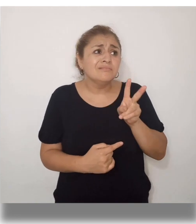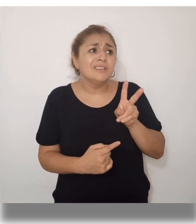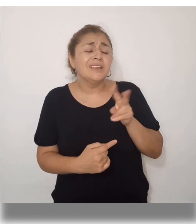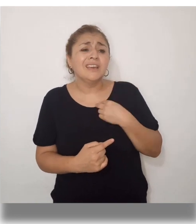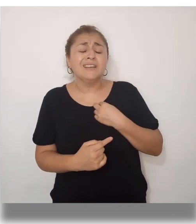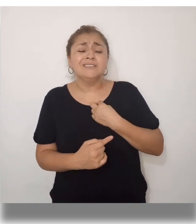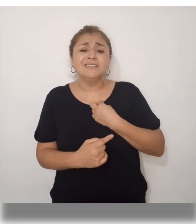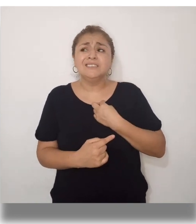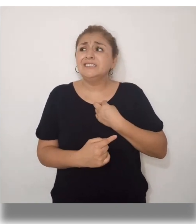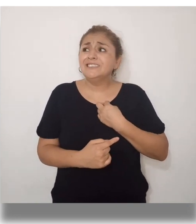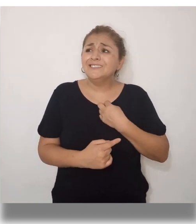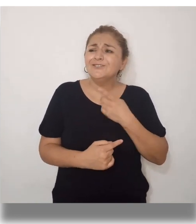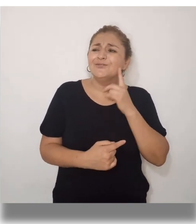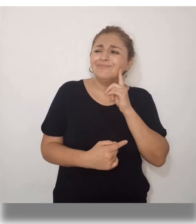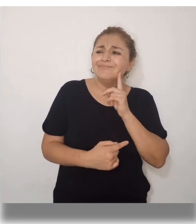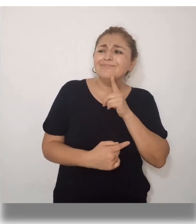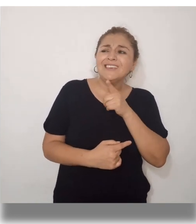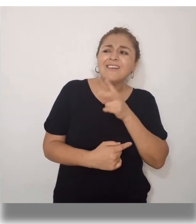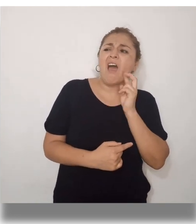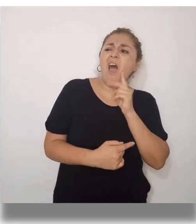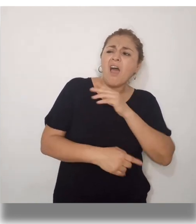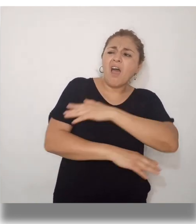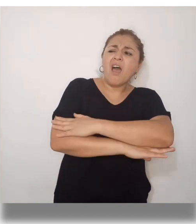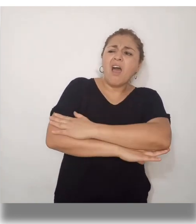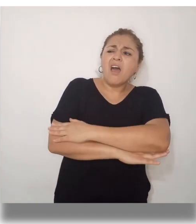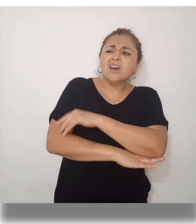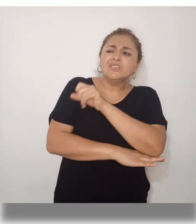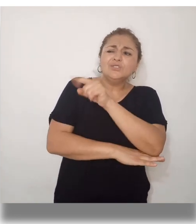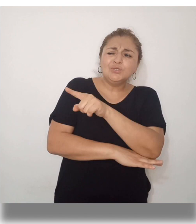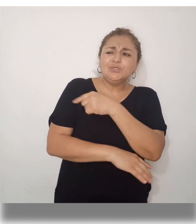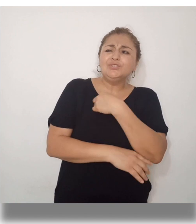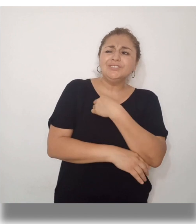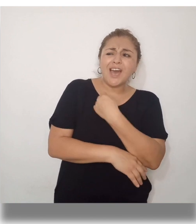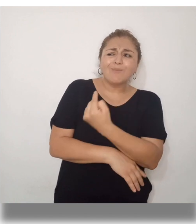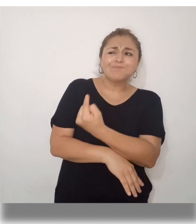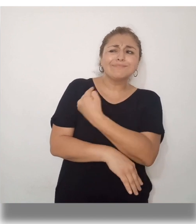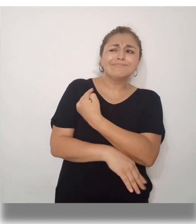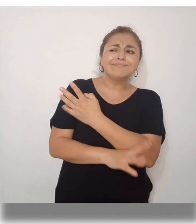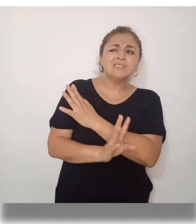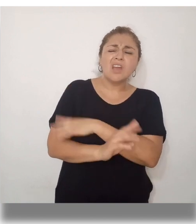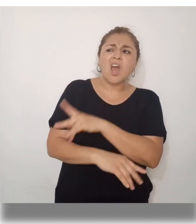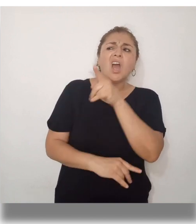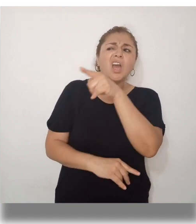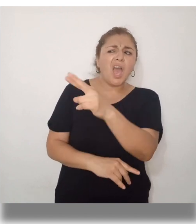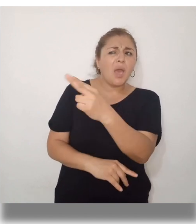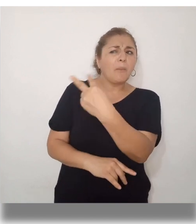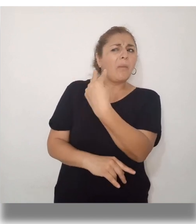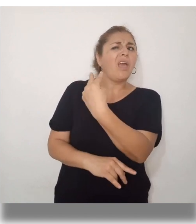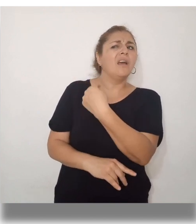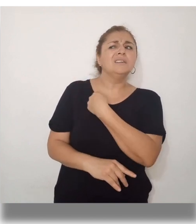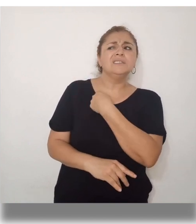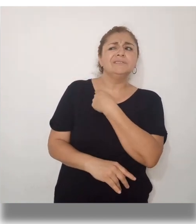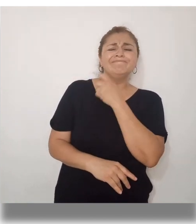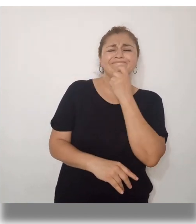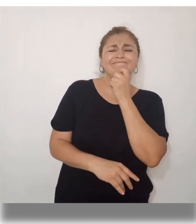yo interpreto actitudes de los otros miradas cuando interpreto